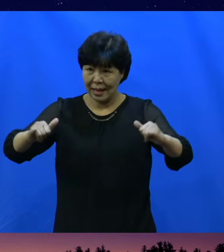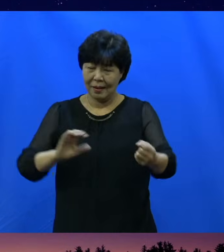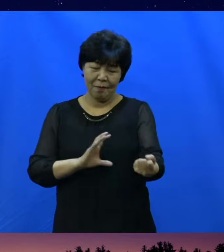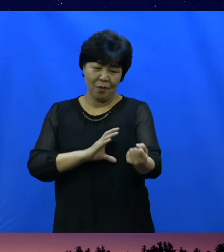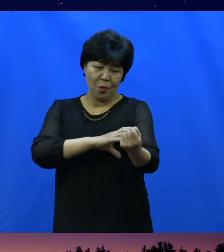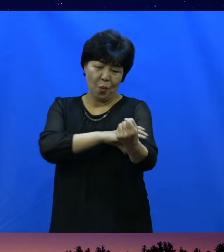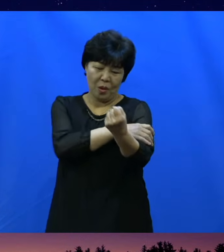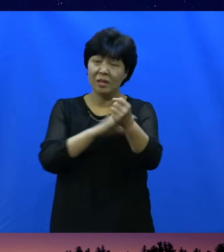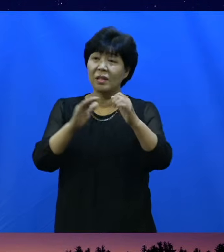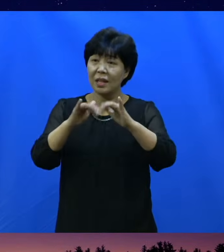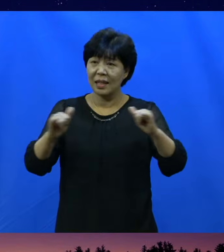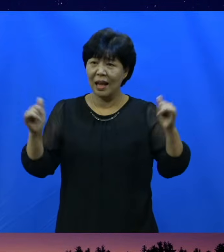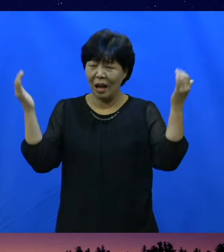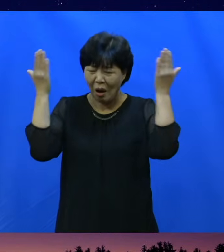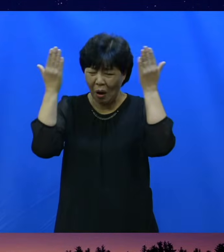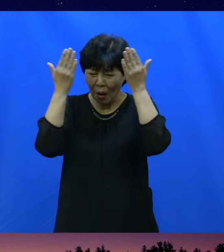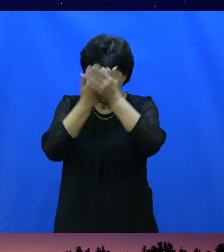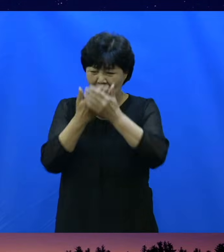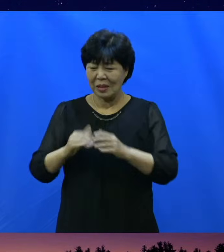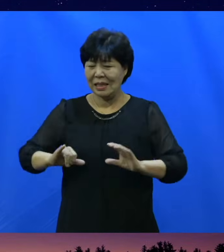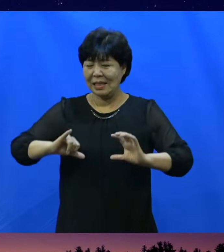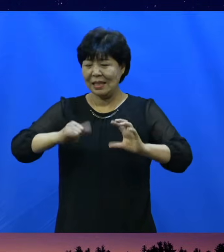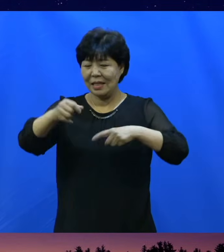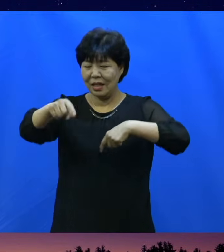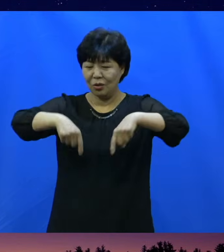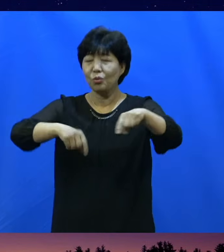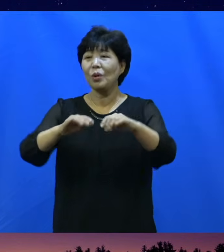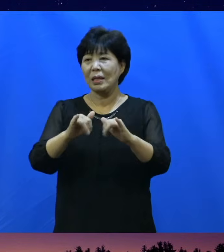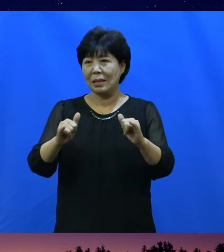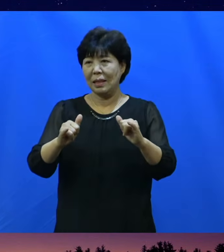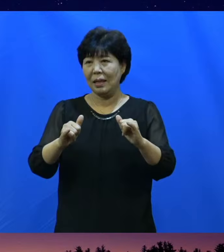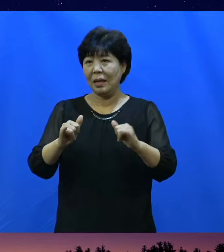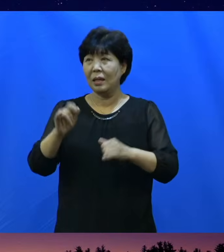세상 주관자들, 하늘에 있는 악한 악의 영들.